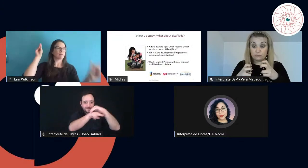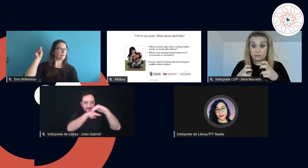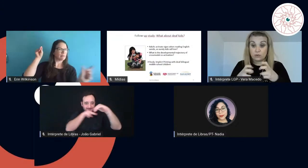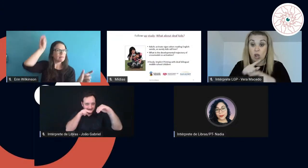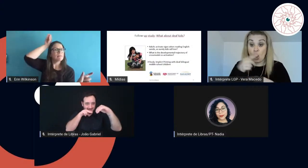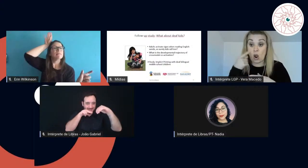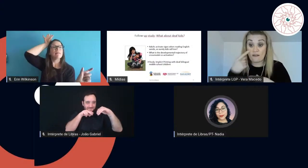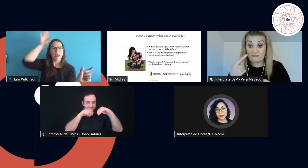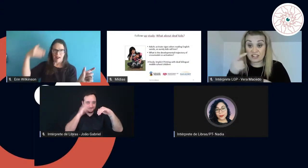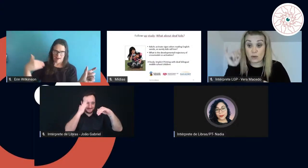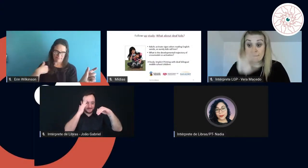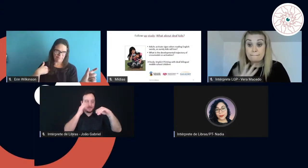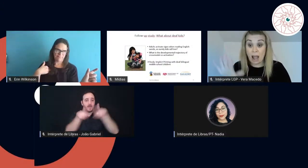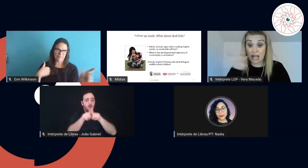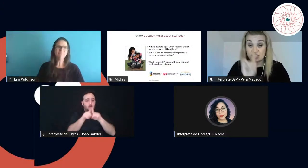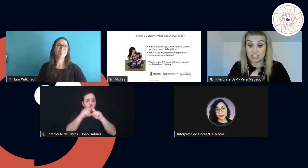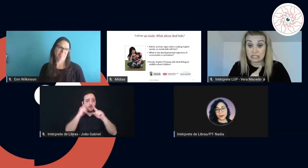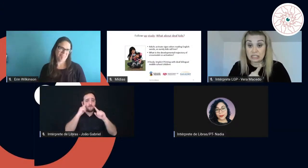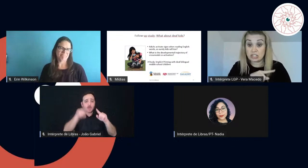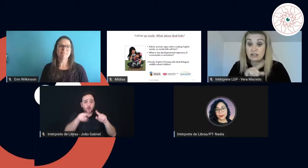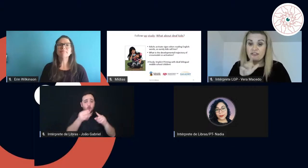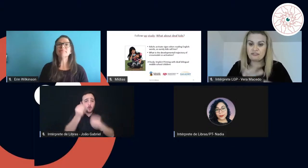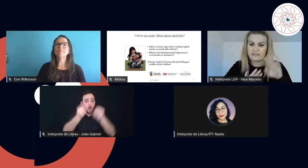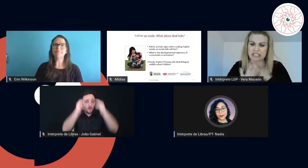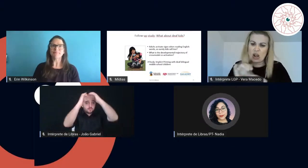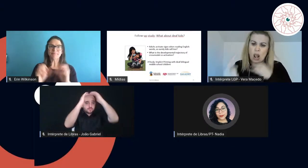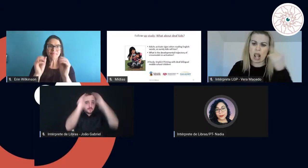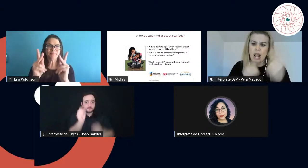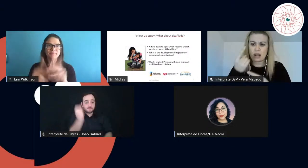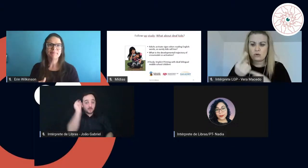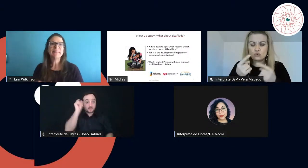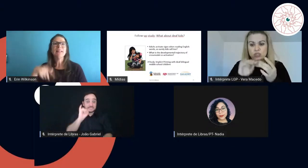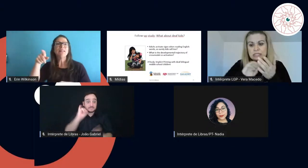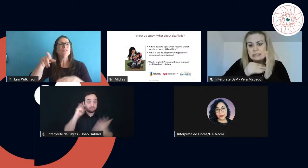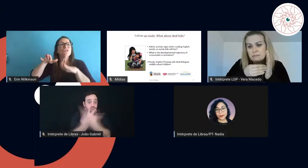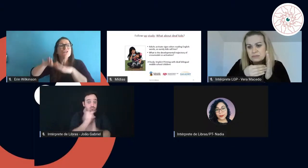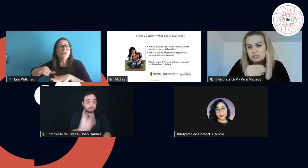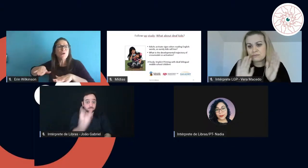Observem a imagem. Então, foram feitos alguns eh